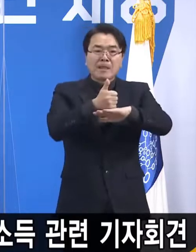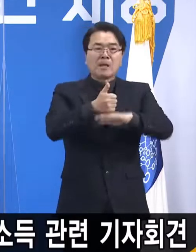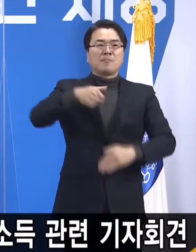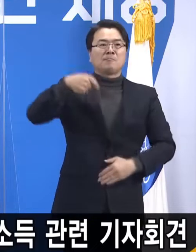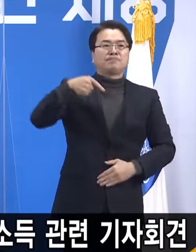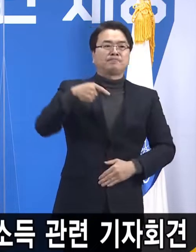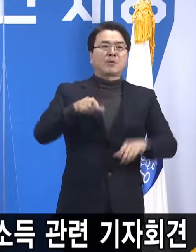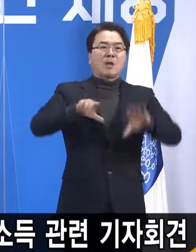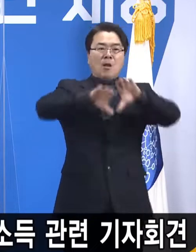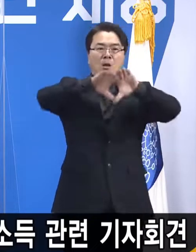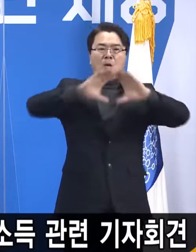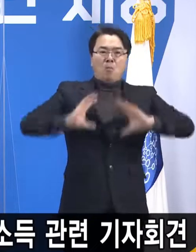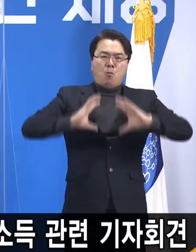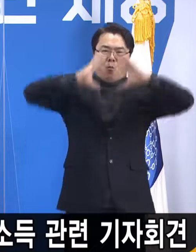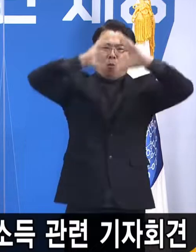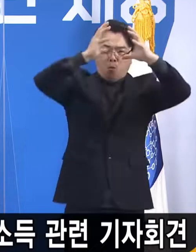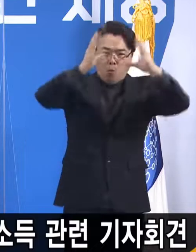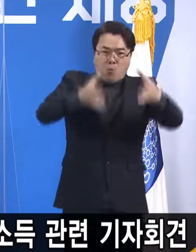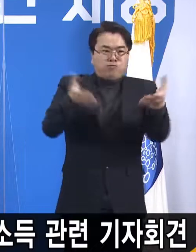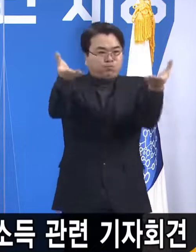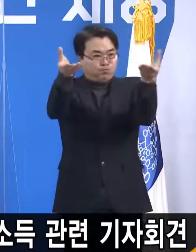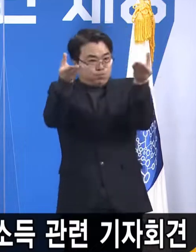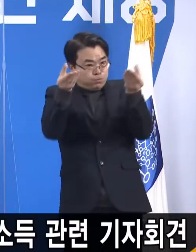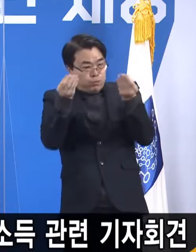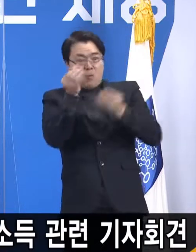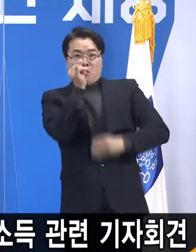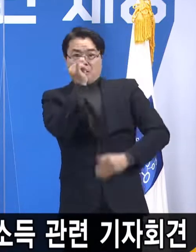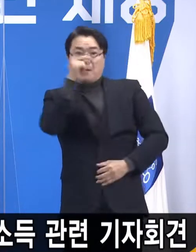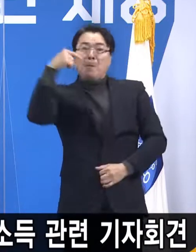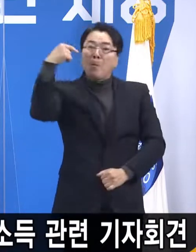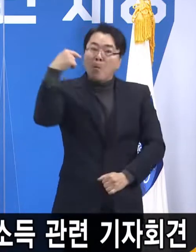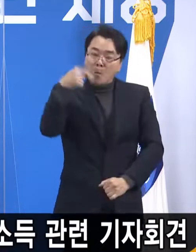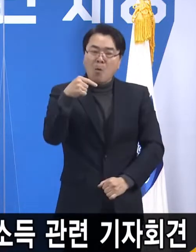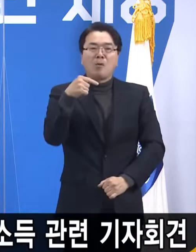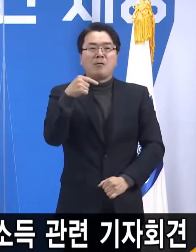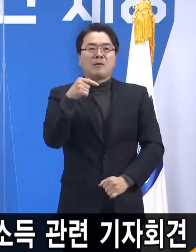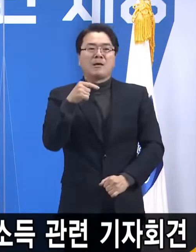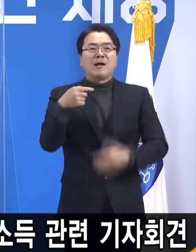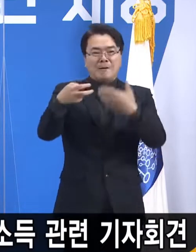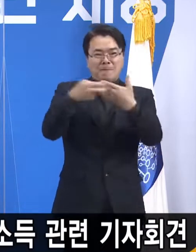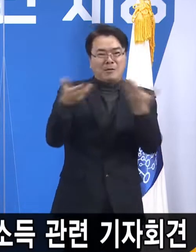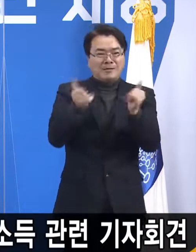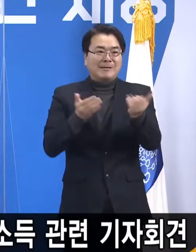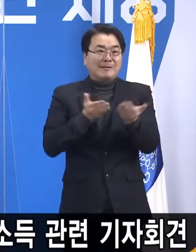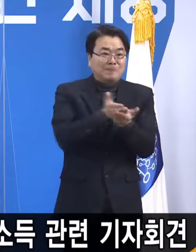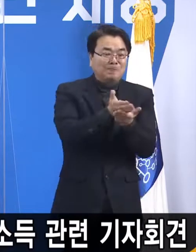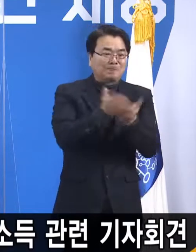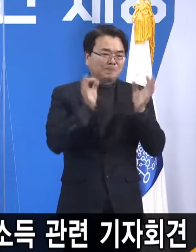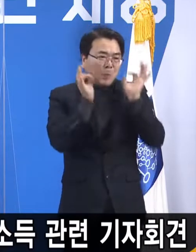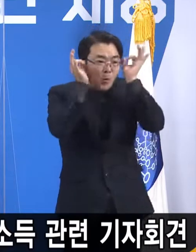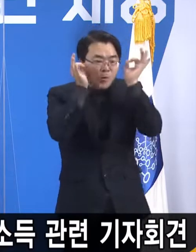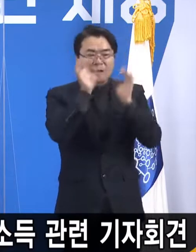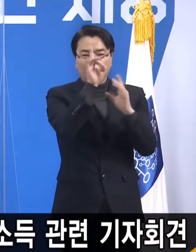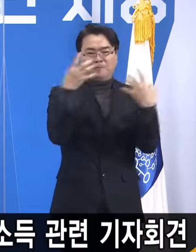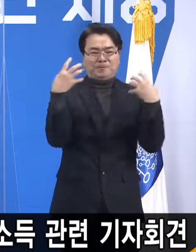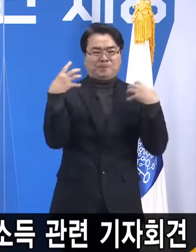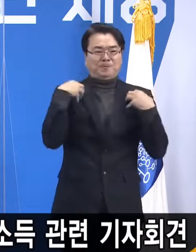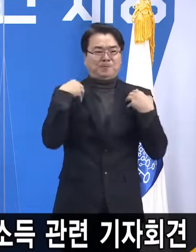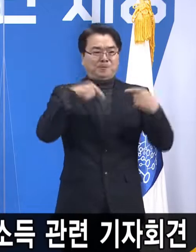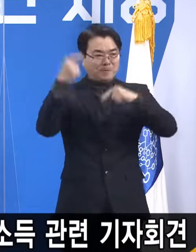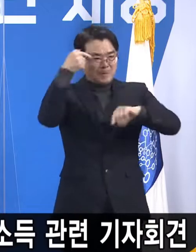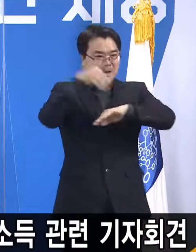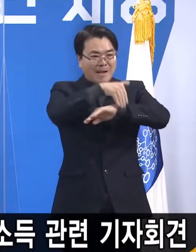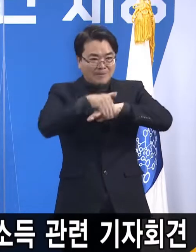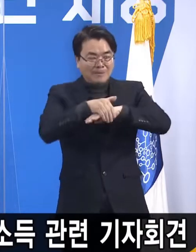결과 전 세계가 주목하는 K방역의 성공은 의료진의 노력과 정부의 적극적인